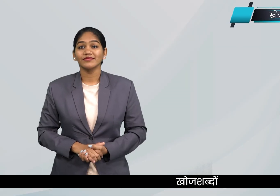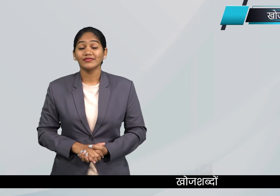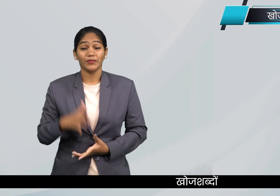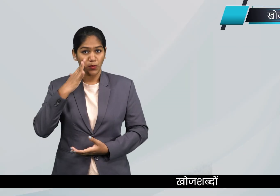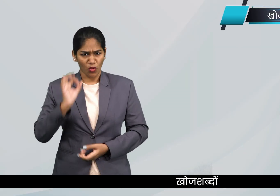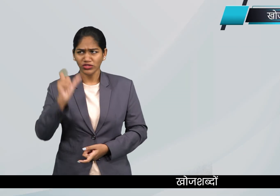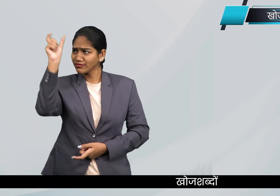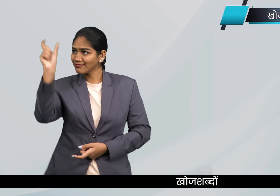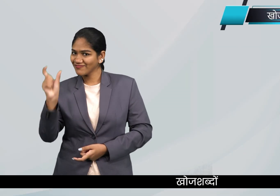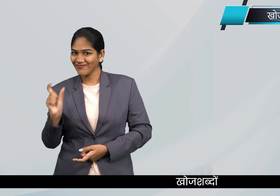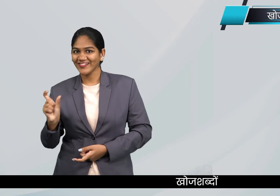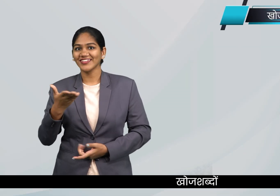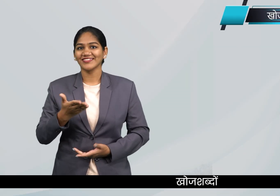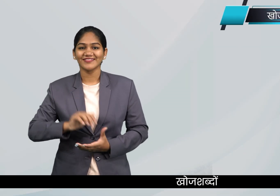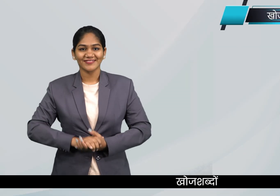खोज शब्दों: